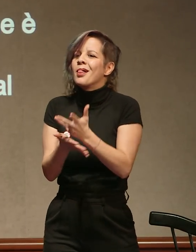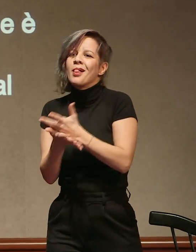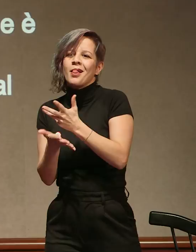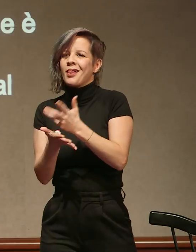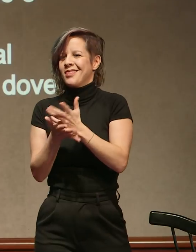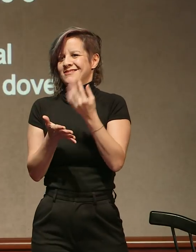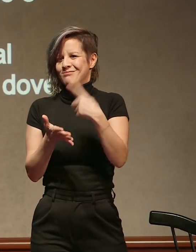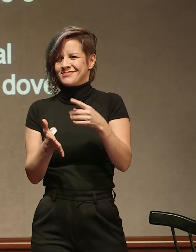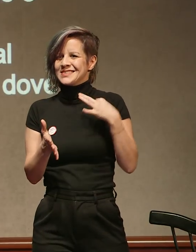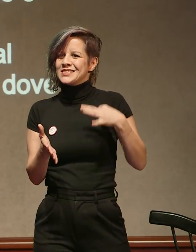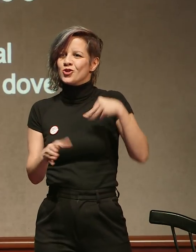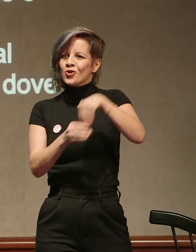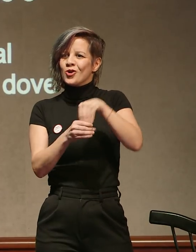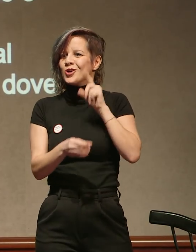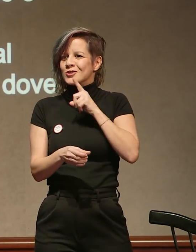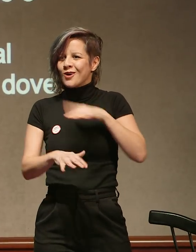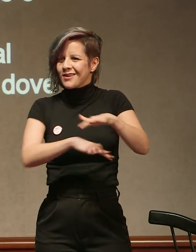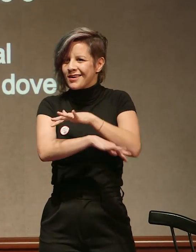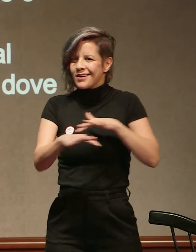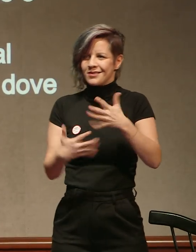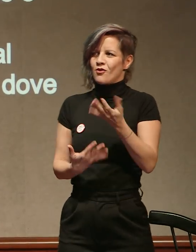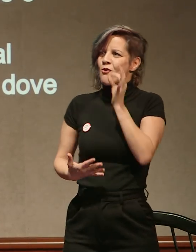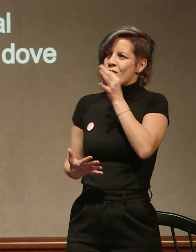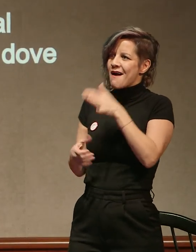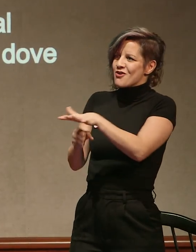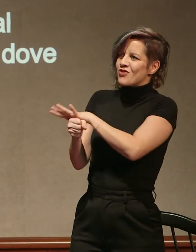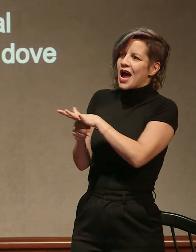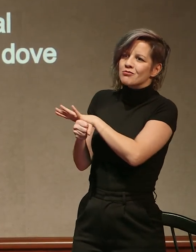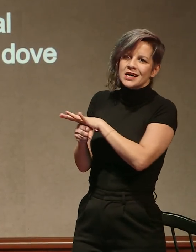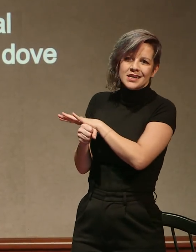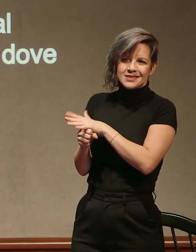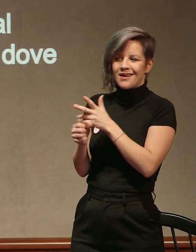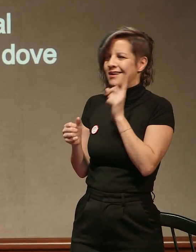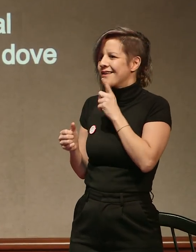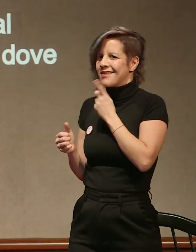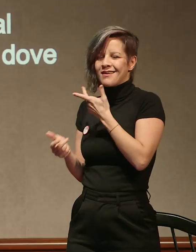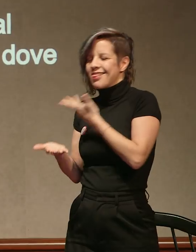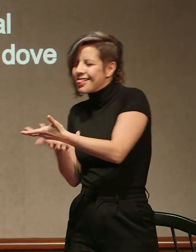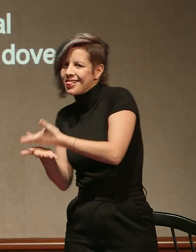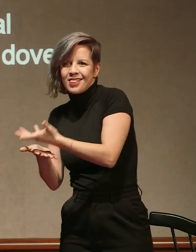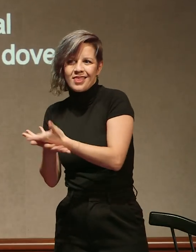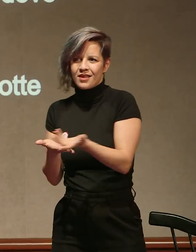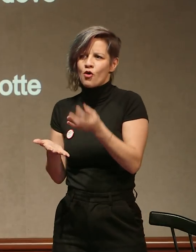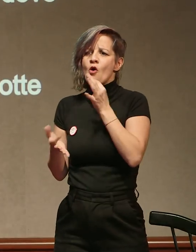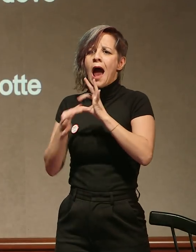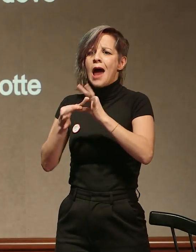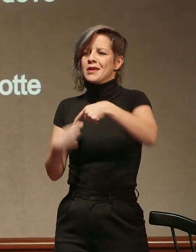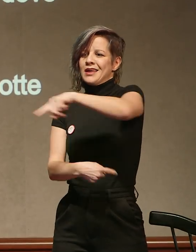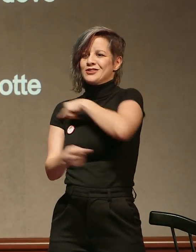perde proprio nella notte dei tempi era proprio un modo di raccontare di passare il tempo proprio degli istituti per sordi delle famiglie